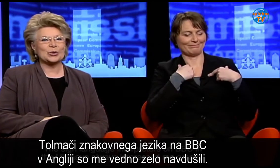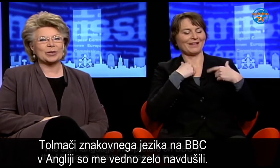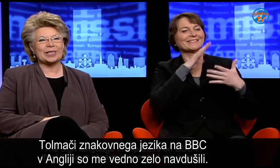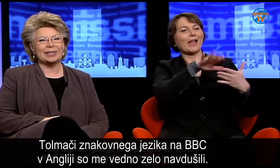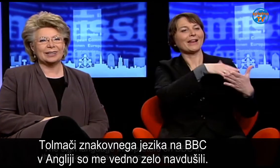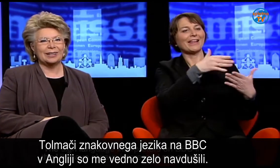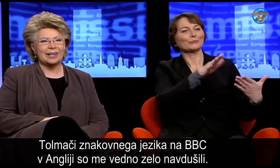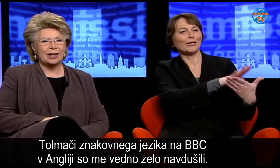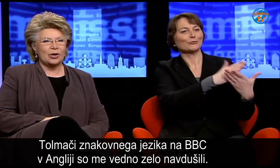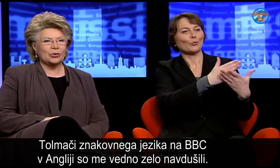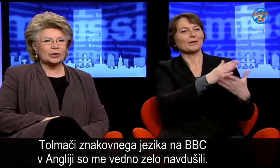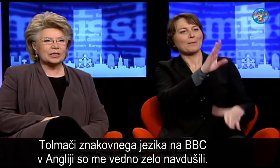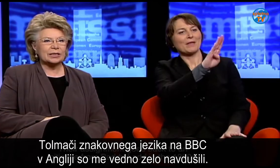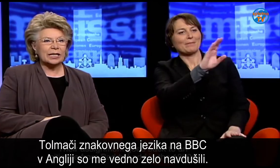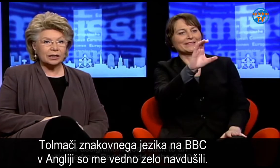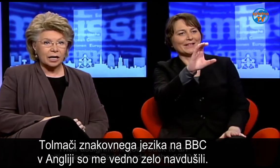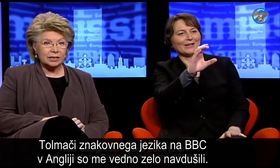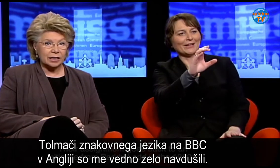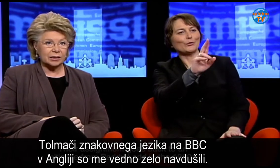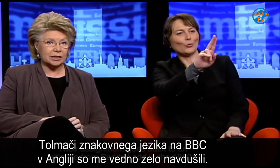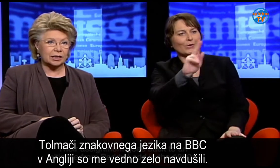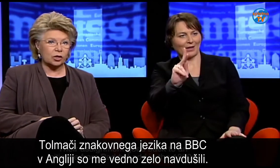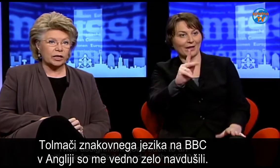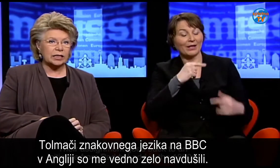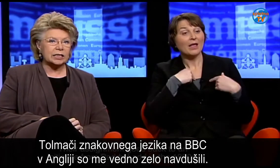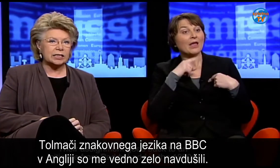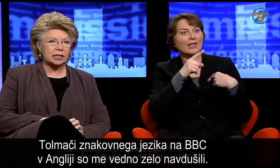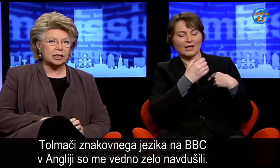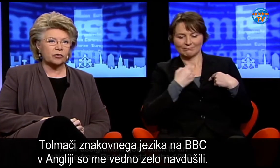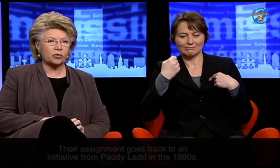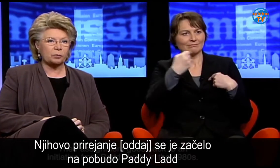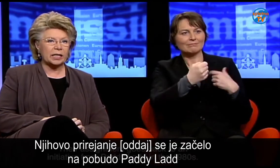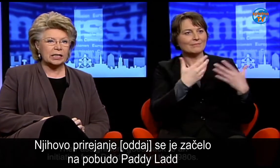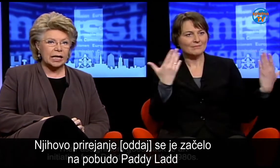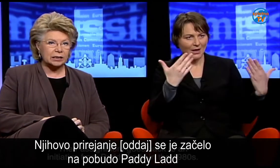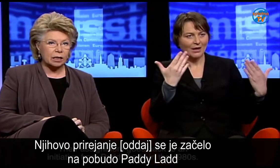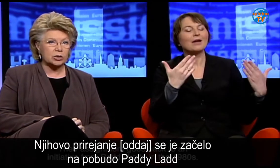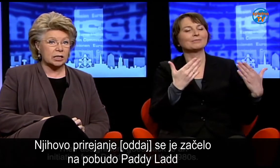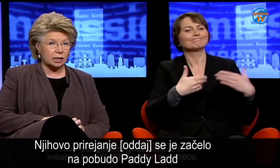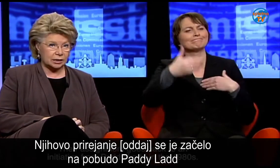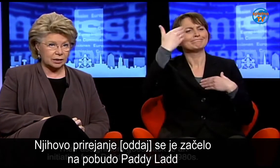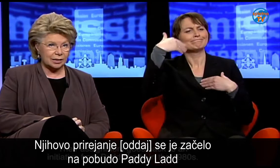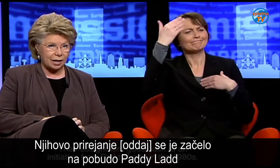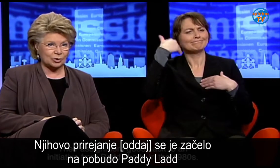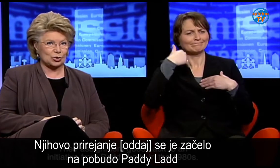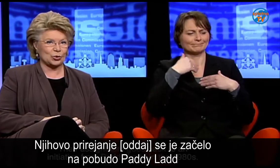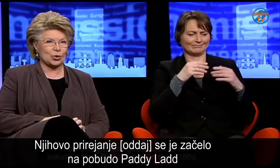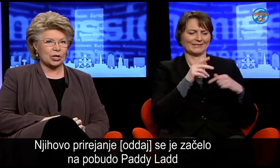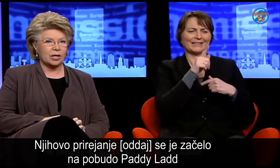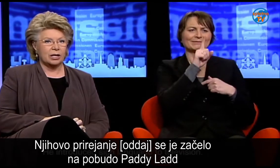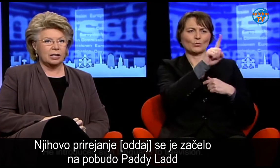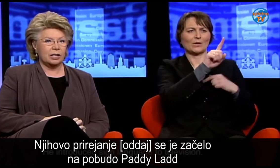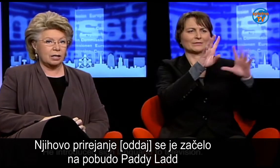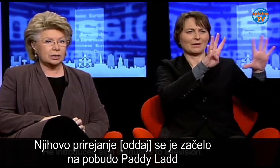in Großbritannien. Und deren Einsatz geht auf eine Initiative von Paddy Lett aus den 80er Jahren